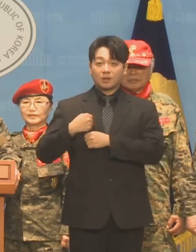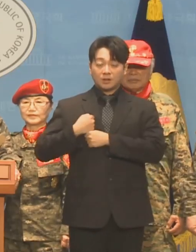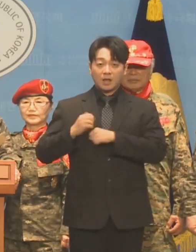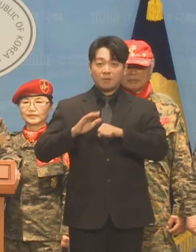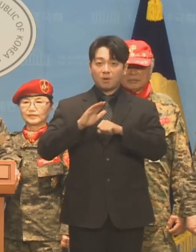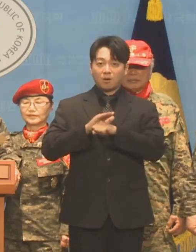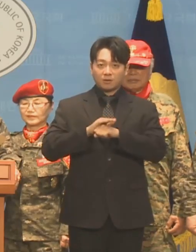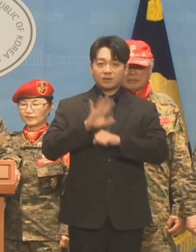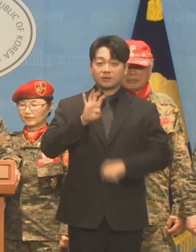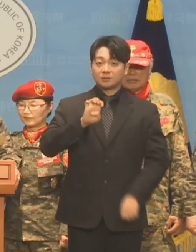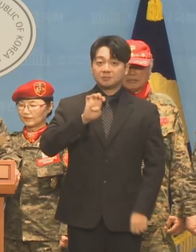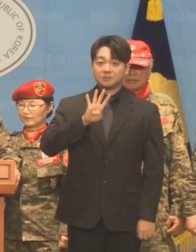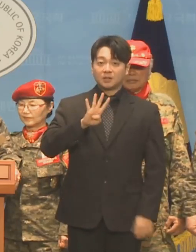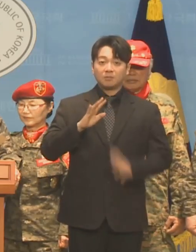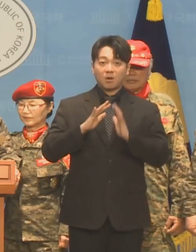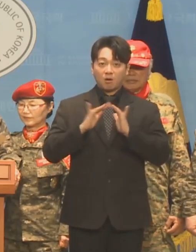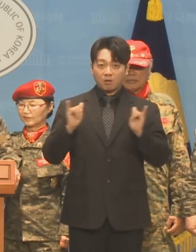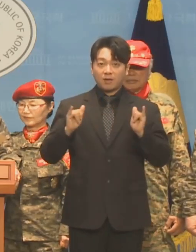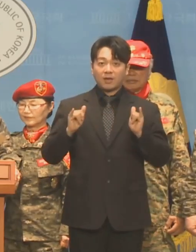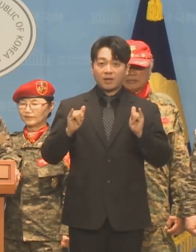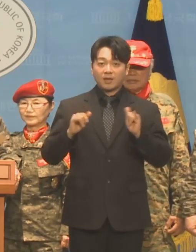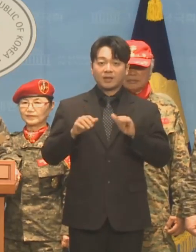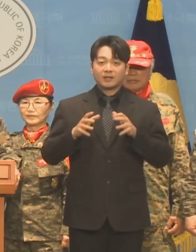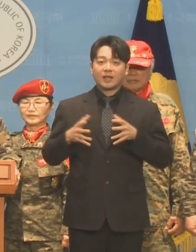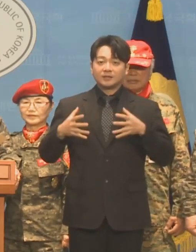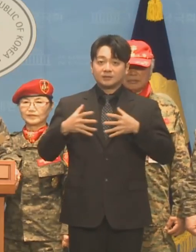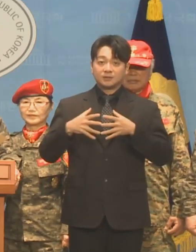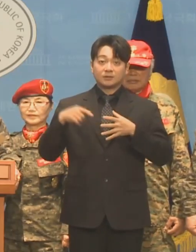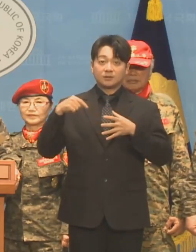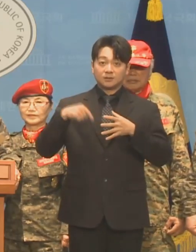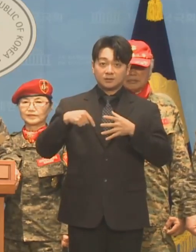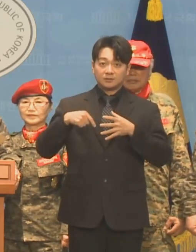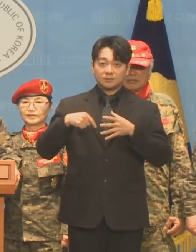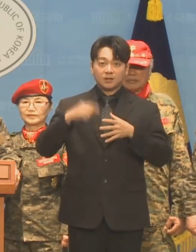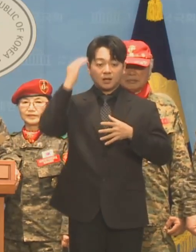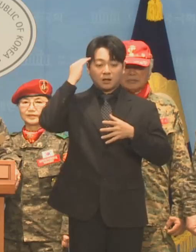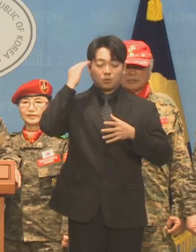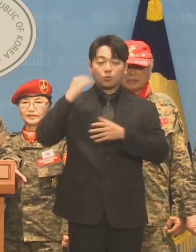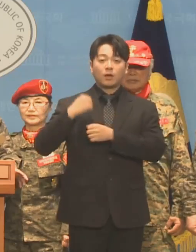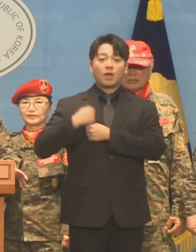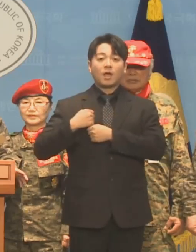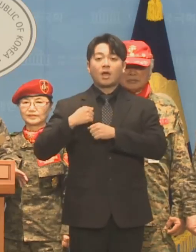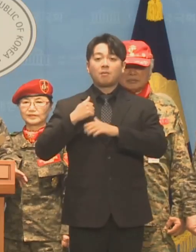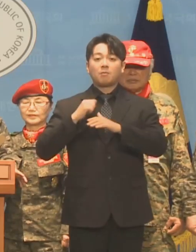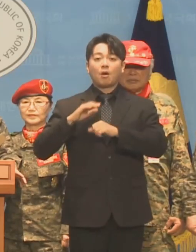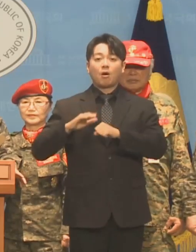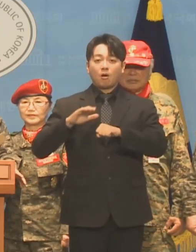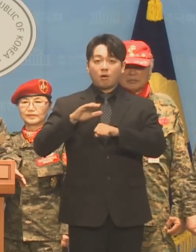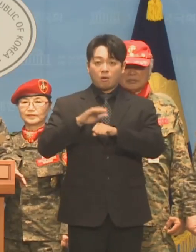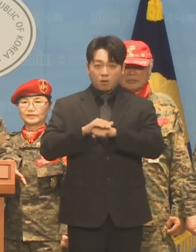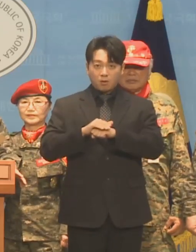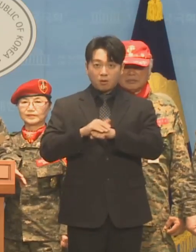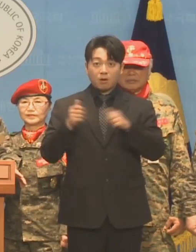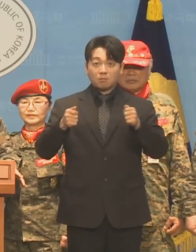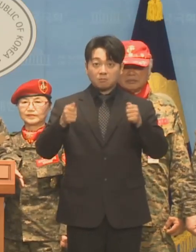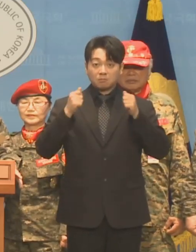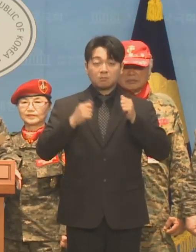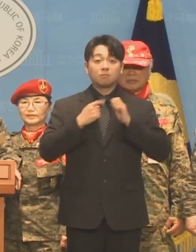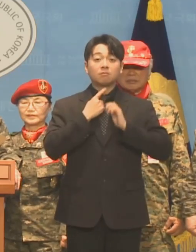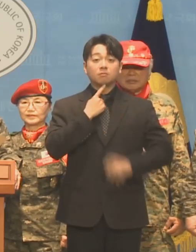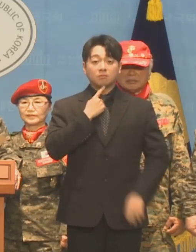44명이라는 예비역 단체가 대한민국 해병대 출신 전우들이 맞는